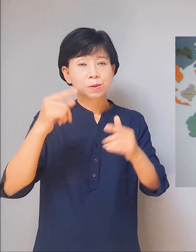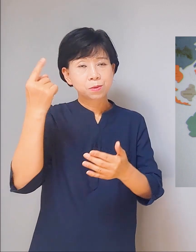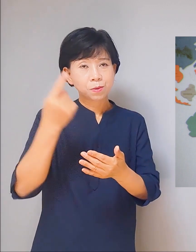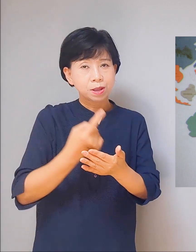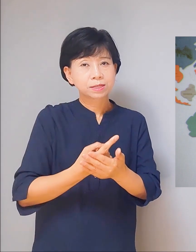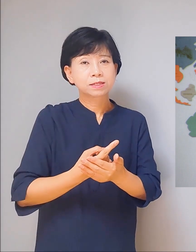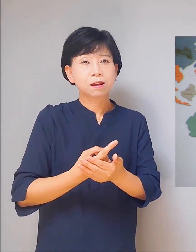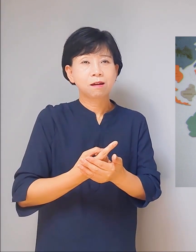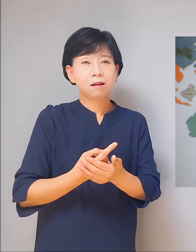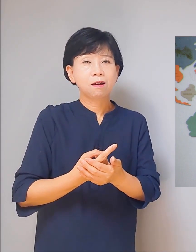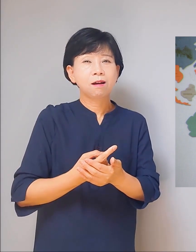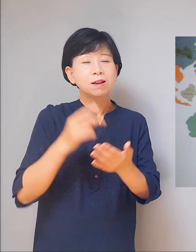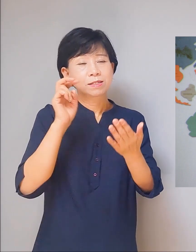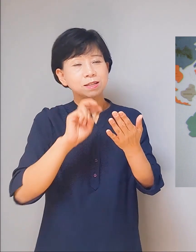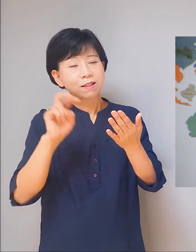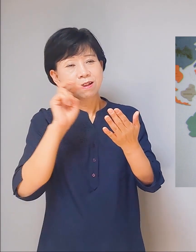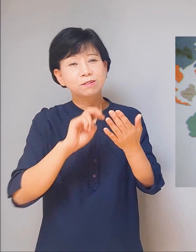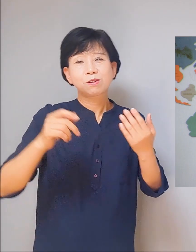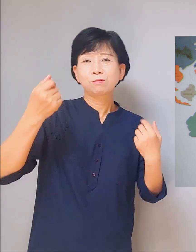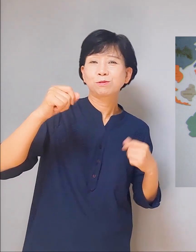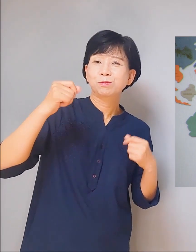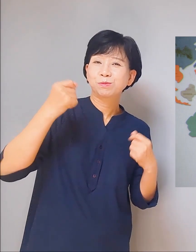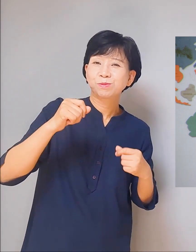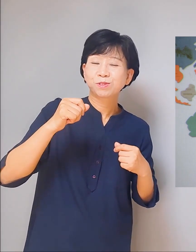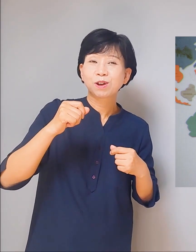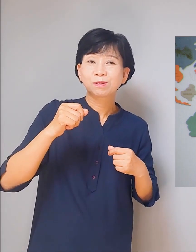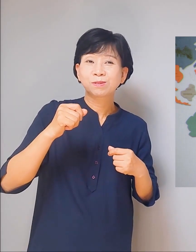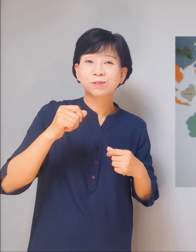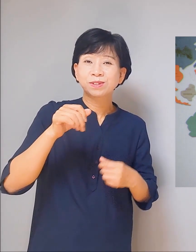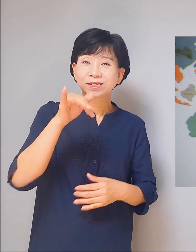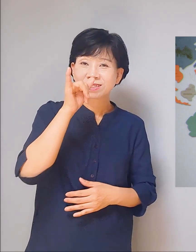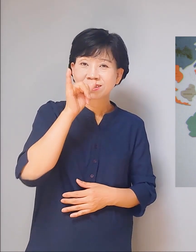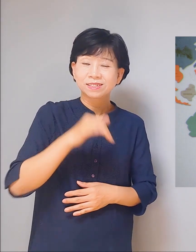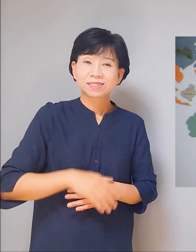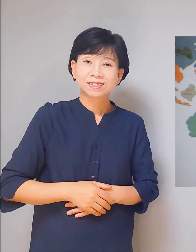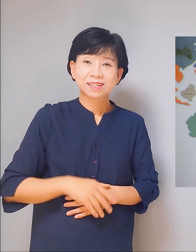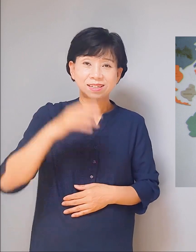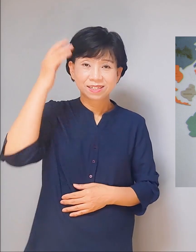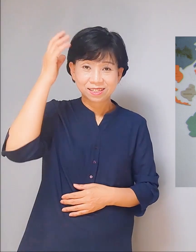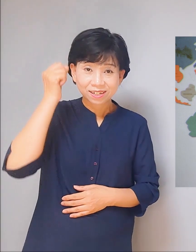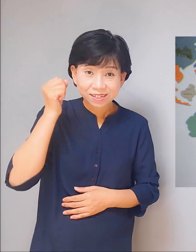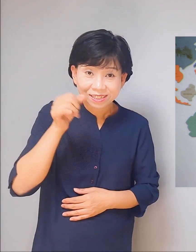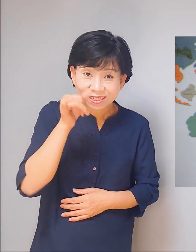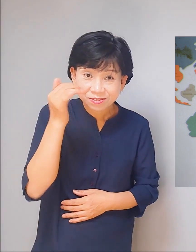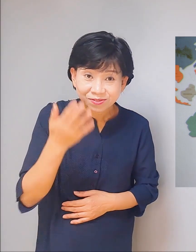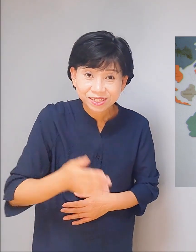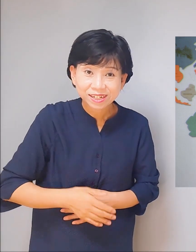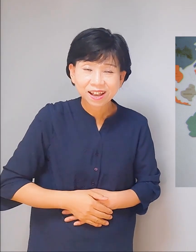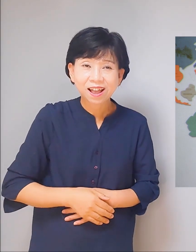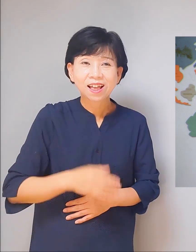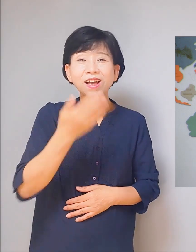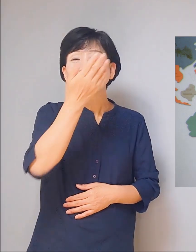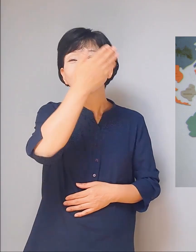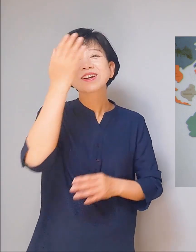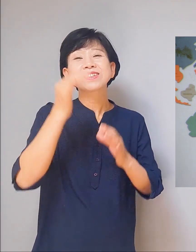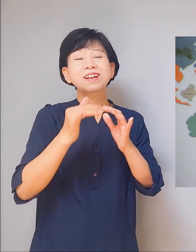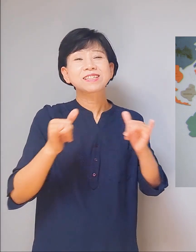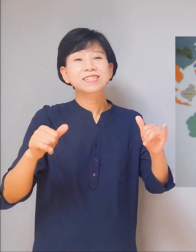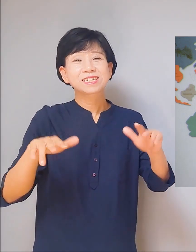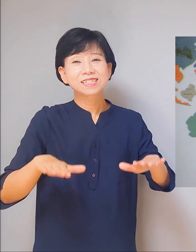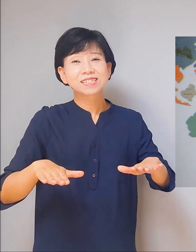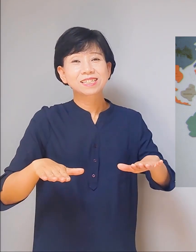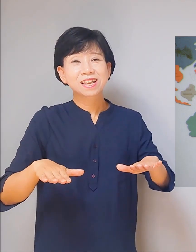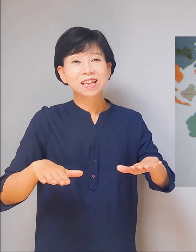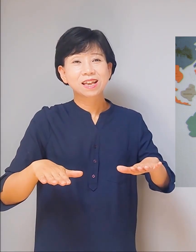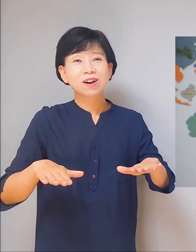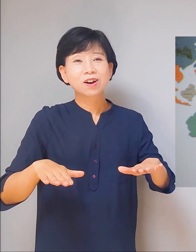아름다운 찬양도 하고 댄스도 하고 이랬었는데 기억나세요? 네네네. 그 청년들이 이제 바뀌었겠죠? 네.